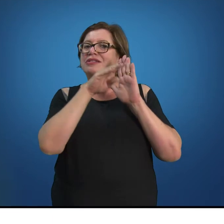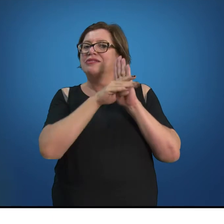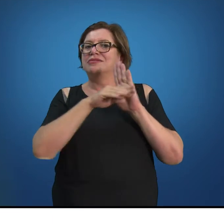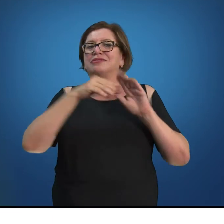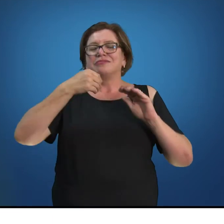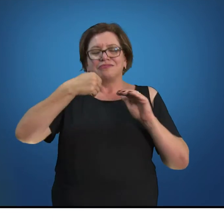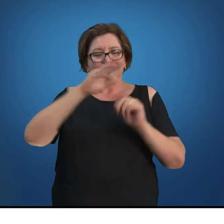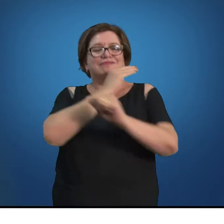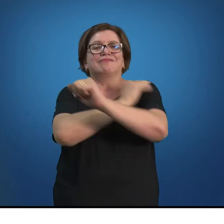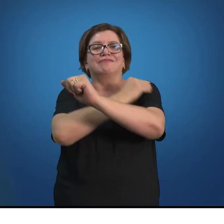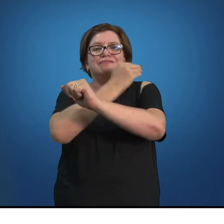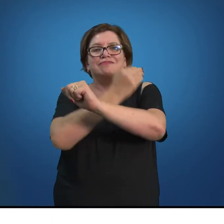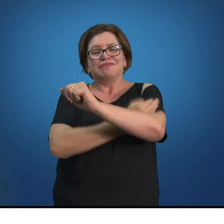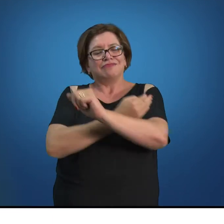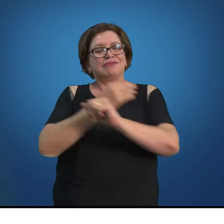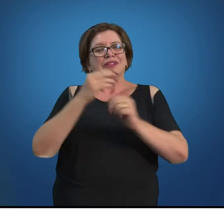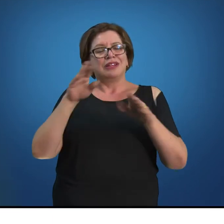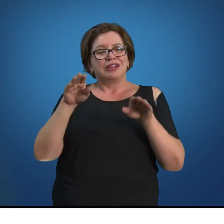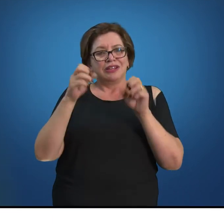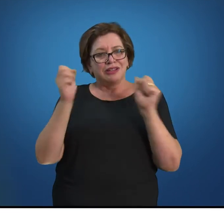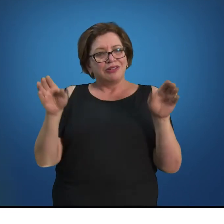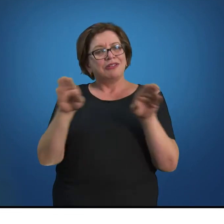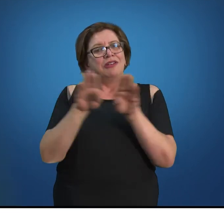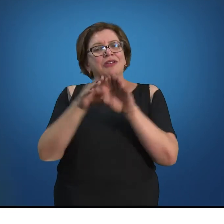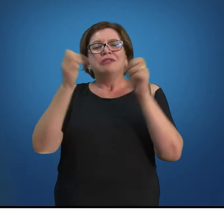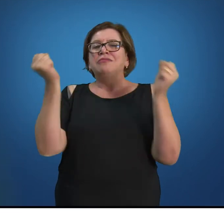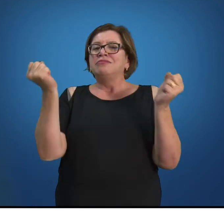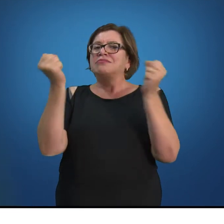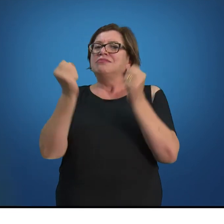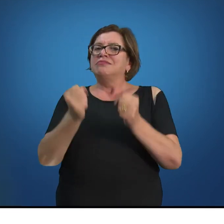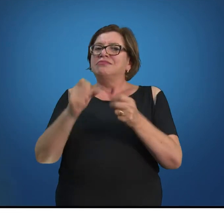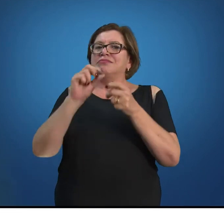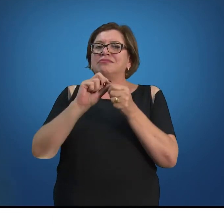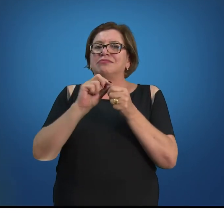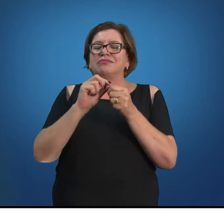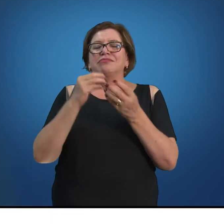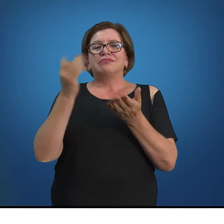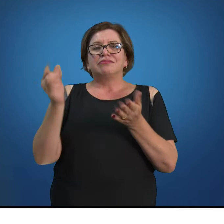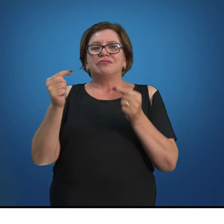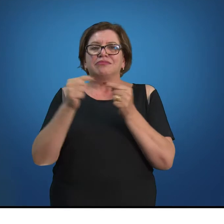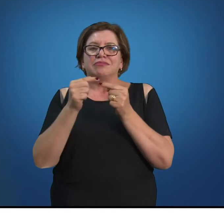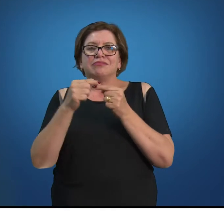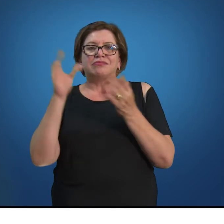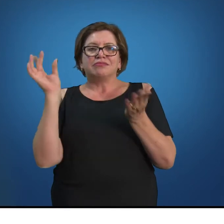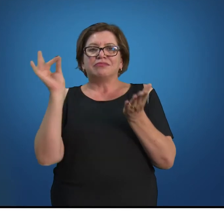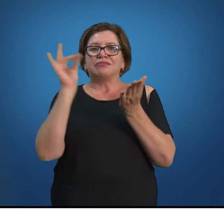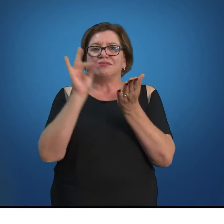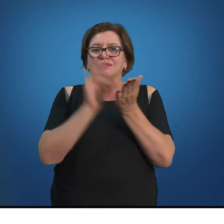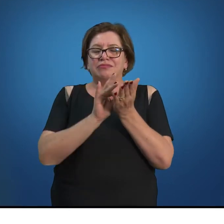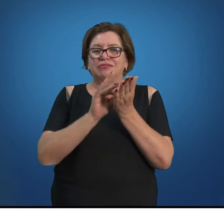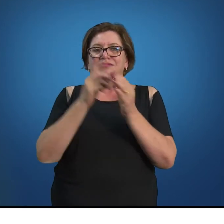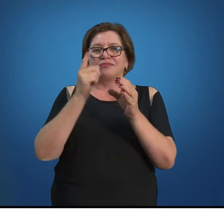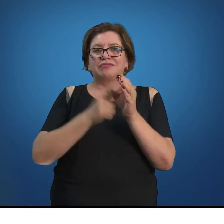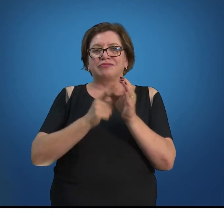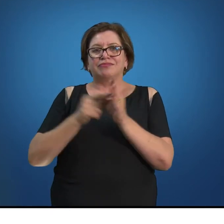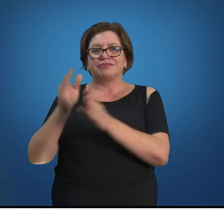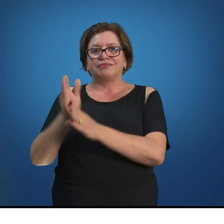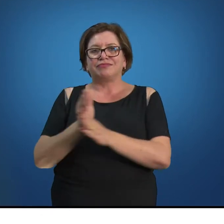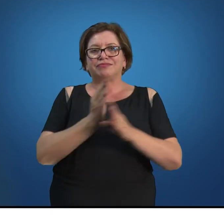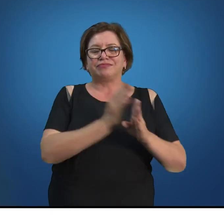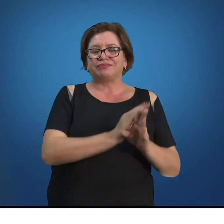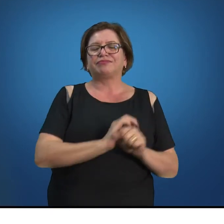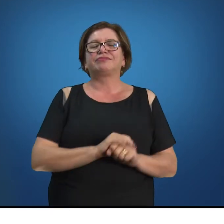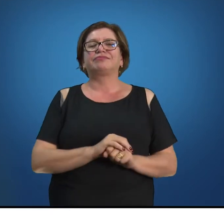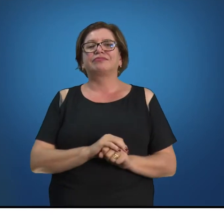mais forte e aplicável dentro da realidade municipal. O ordenamento territorial e